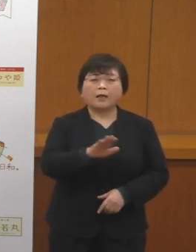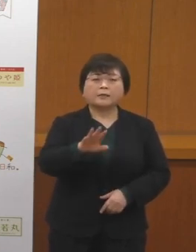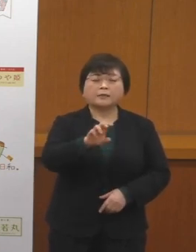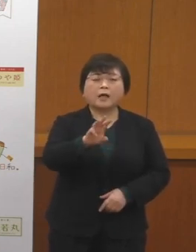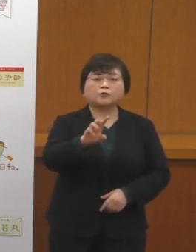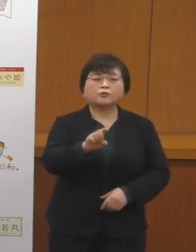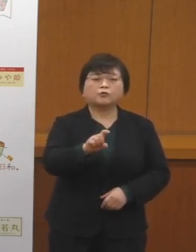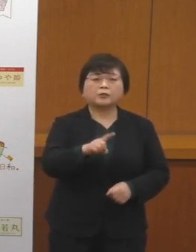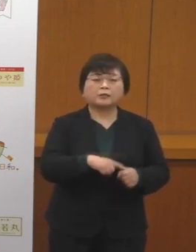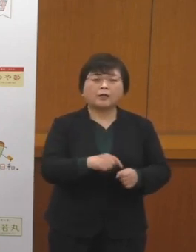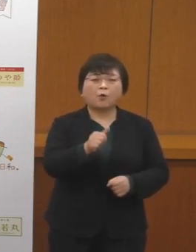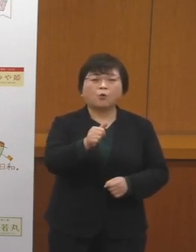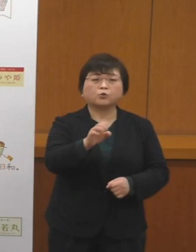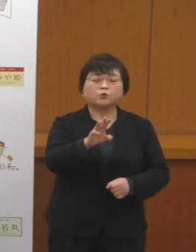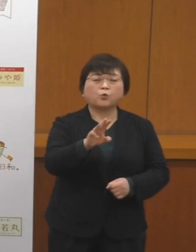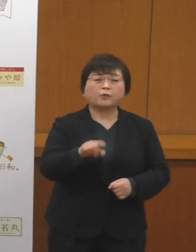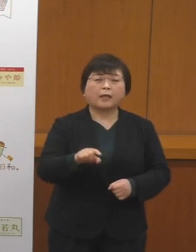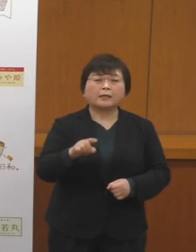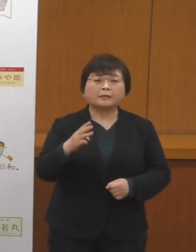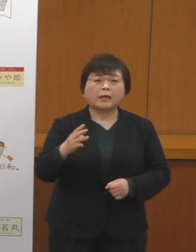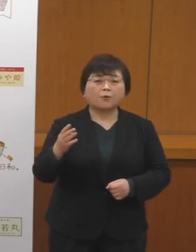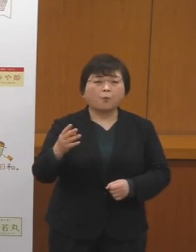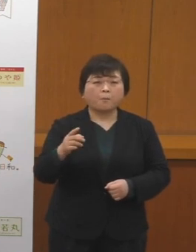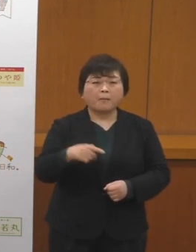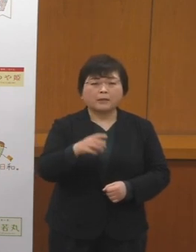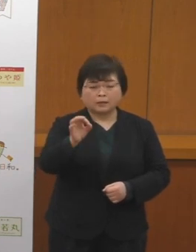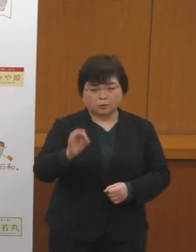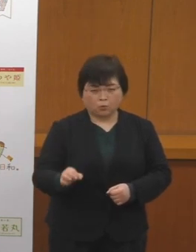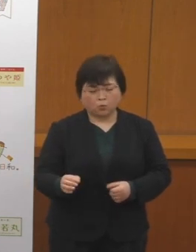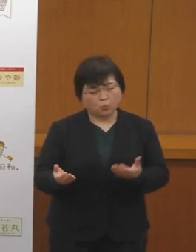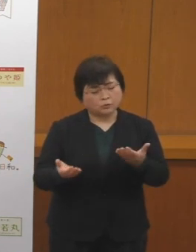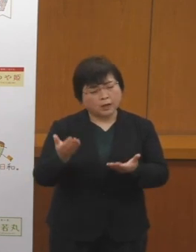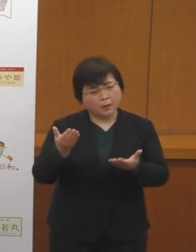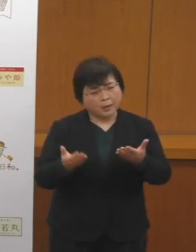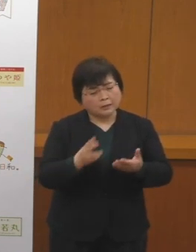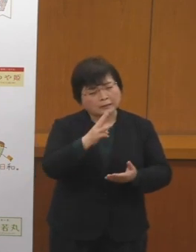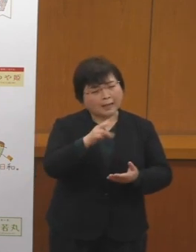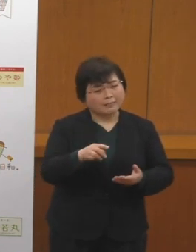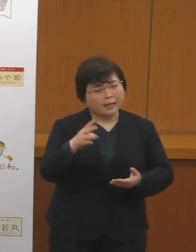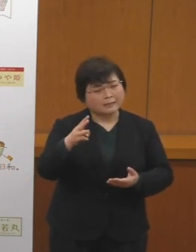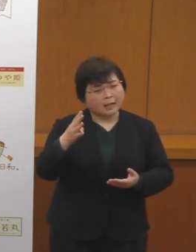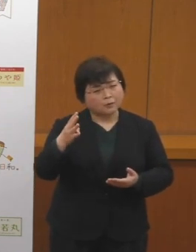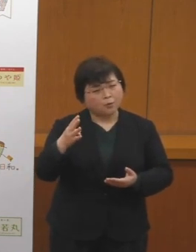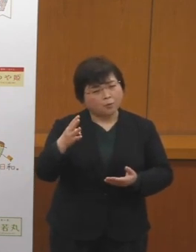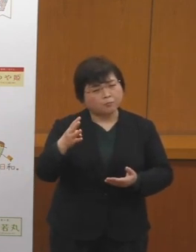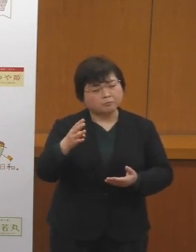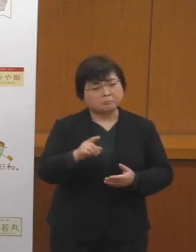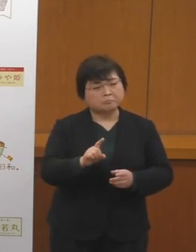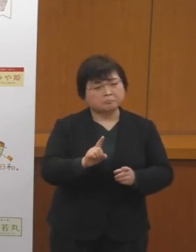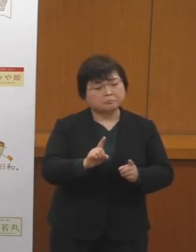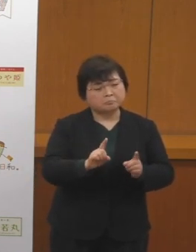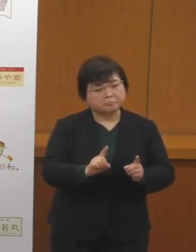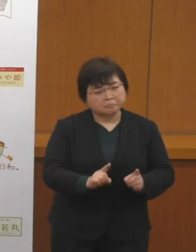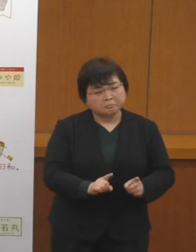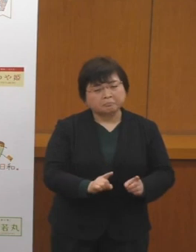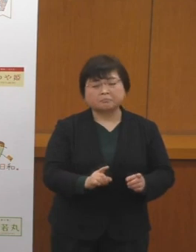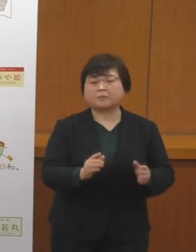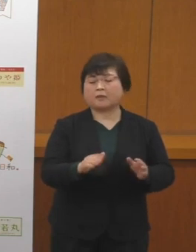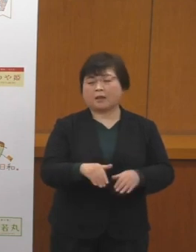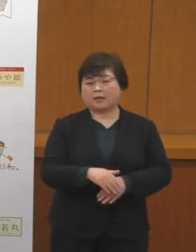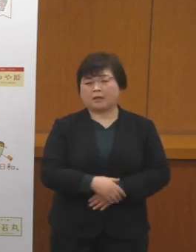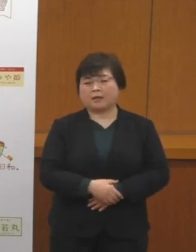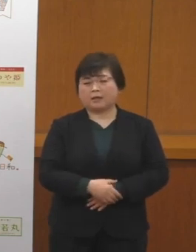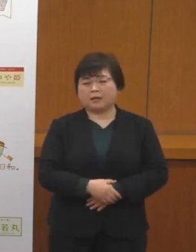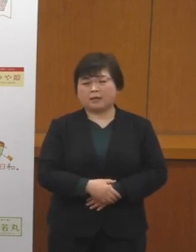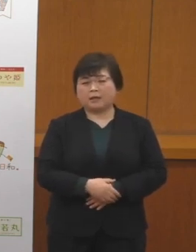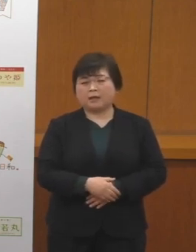31年は54.32%でしたからそれと比べて3.36ポイント低下したわけです